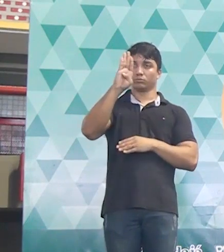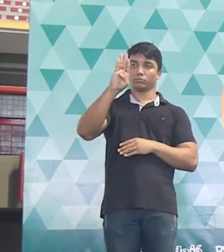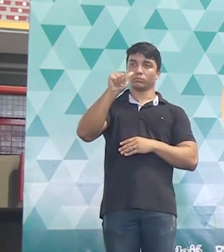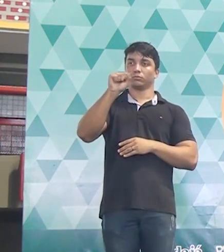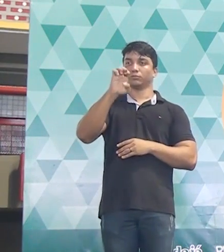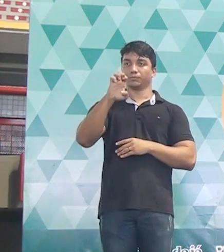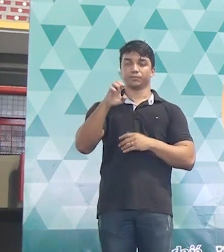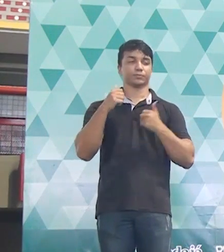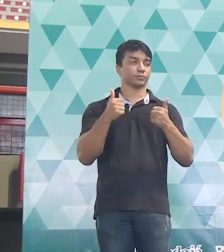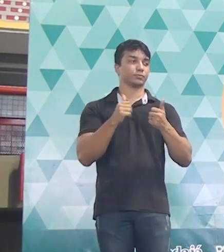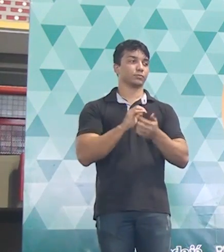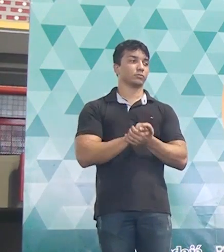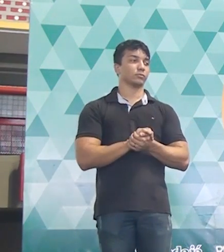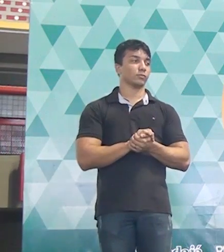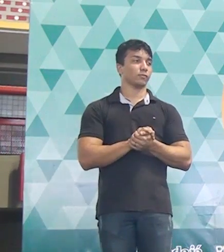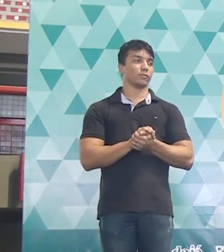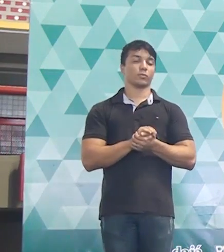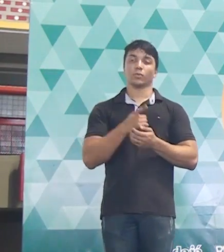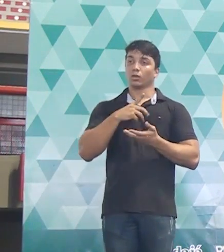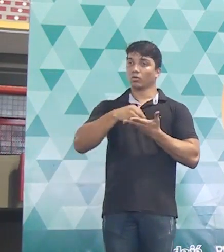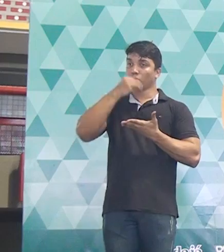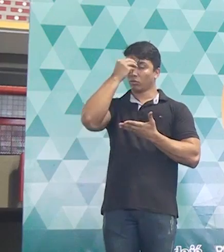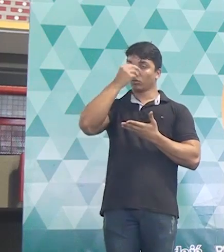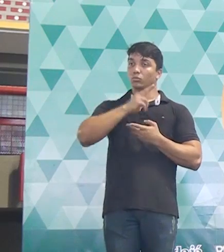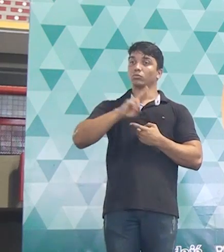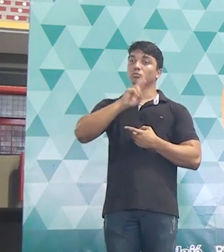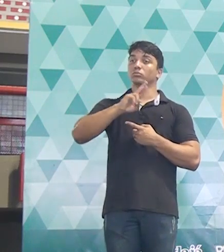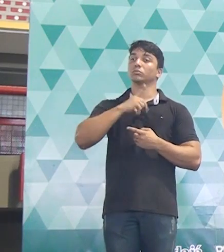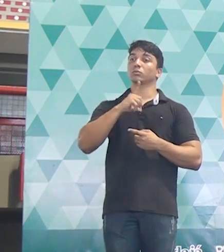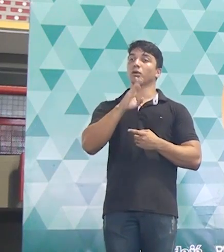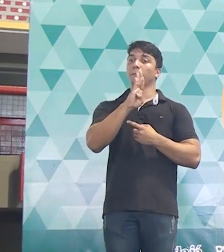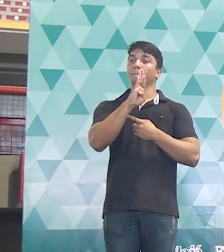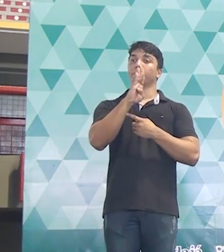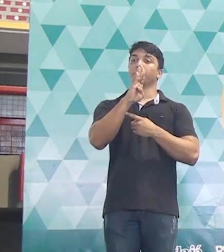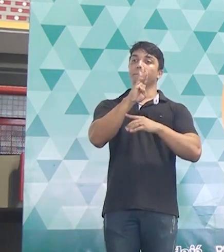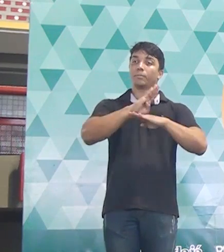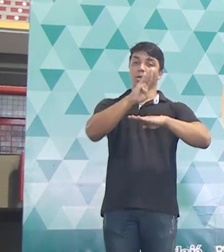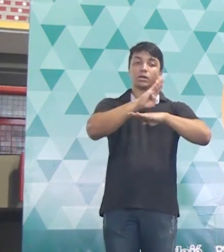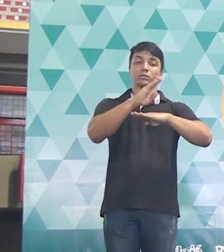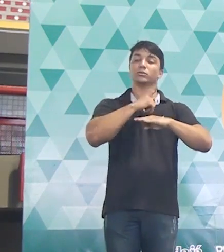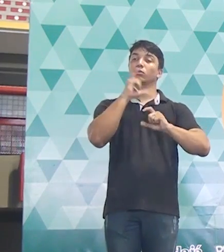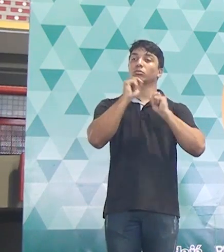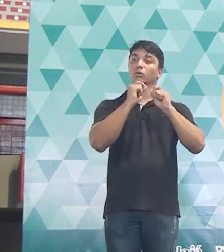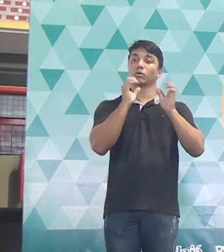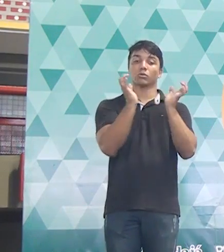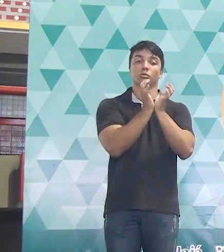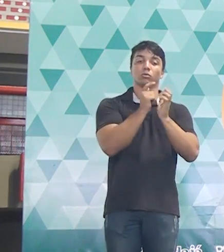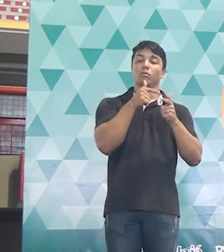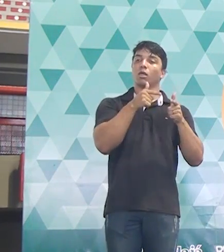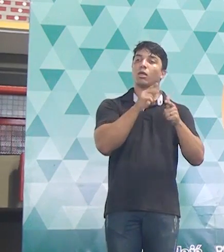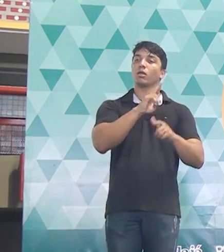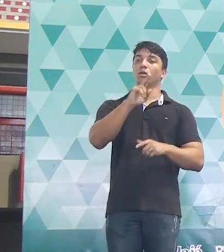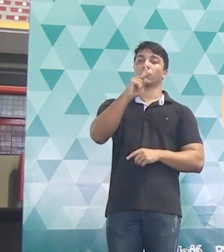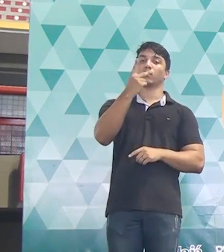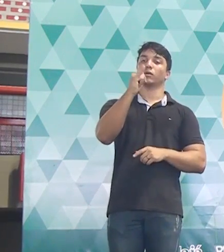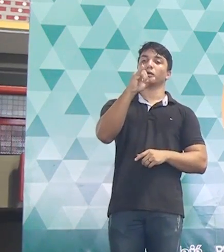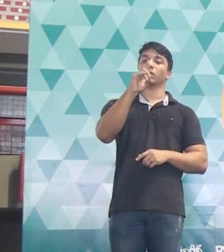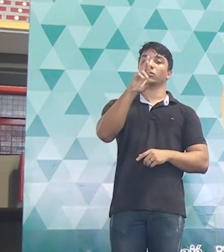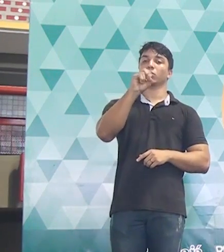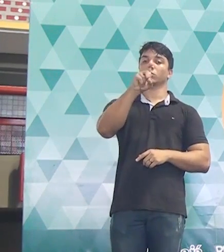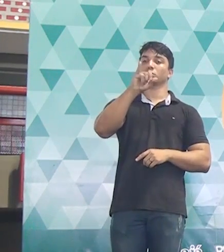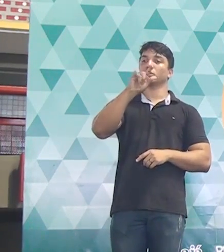Bom, na teoria, a gente identifica uma base pela presença de um grupo chamado hidroxila,